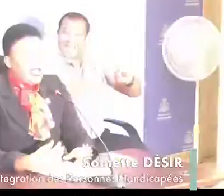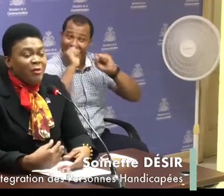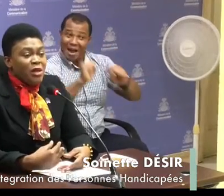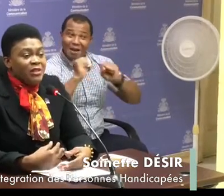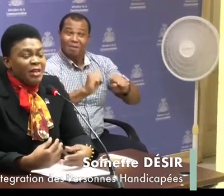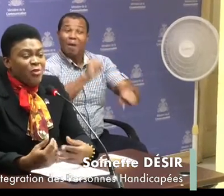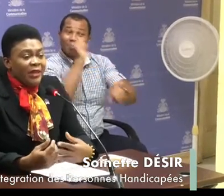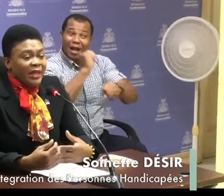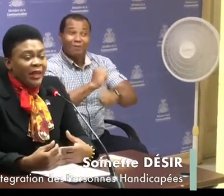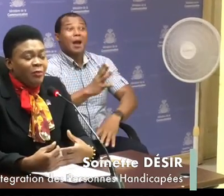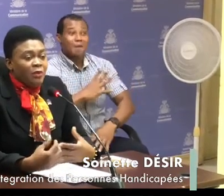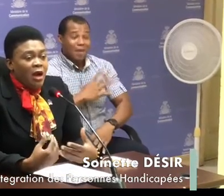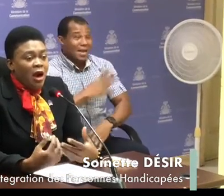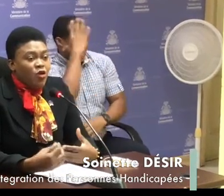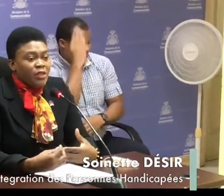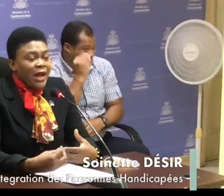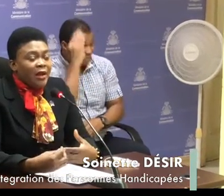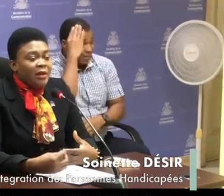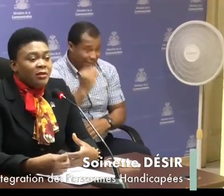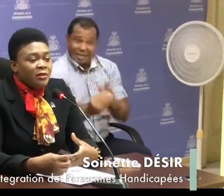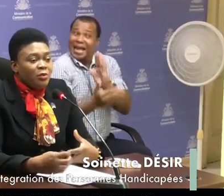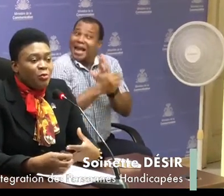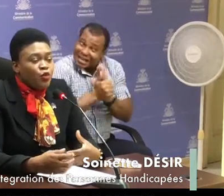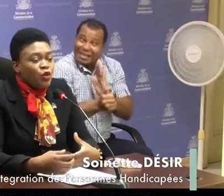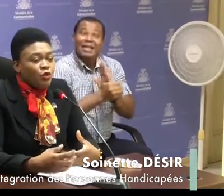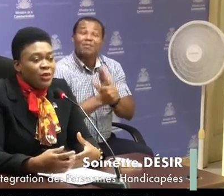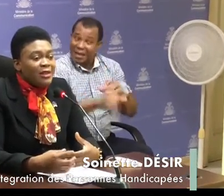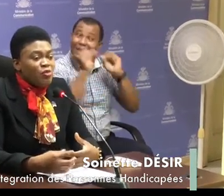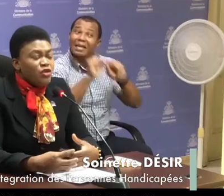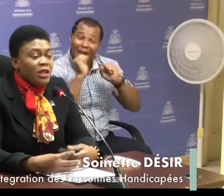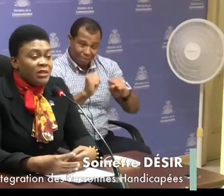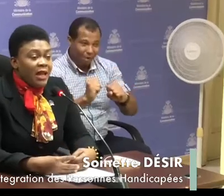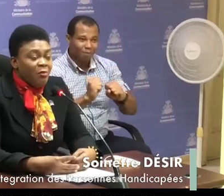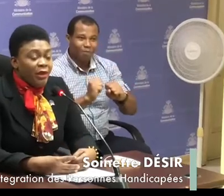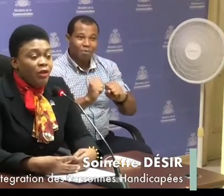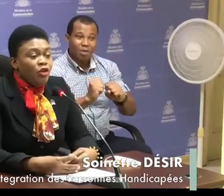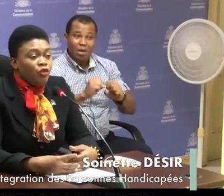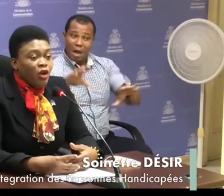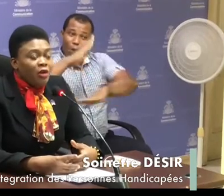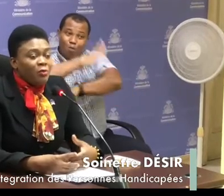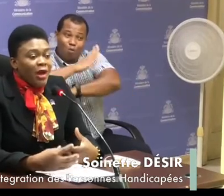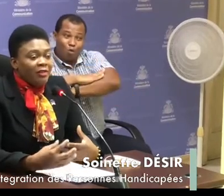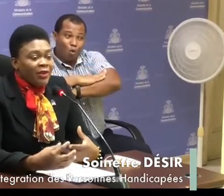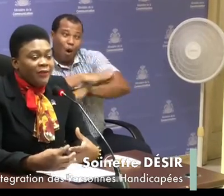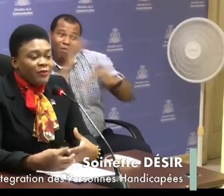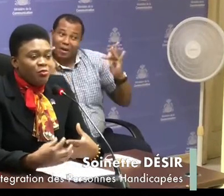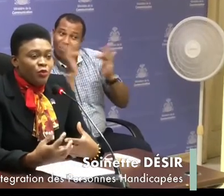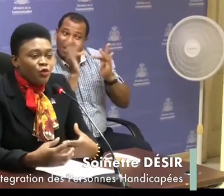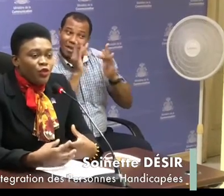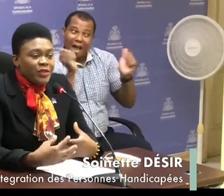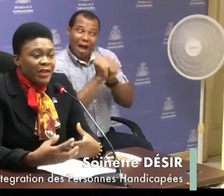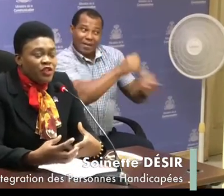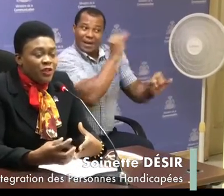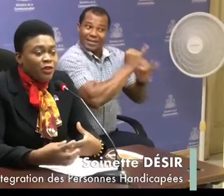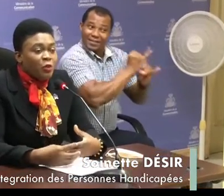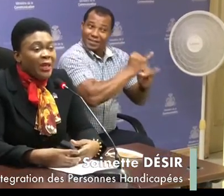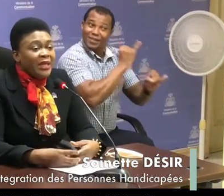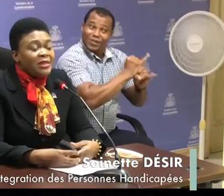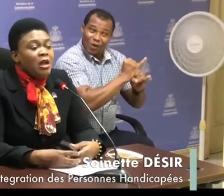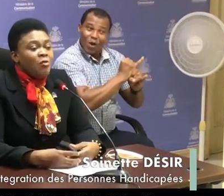Et bien, vraiment, c'est mettre en contact plus que 200 monde qui est handicapé, donc avec plus que 50